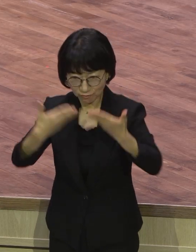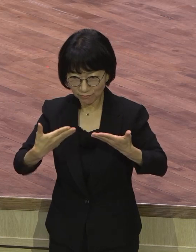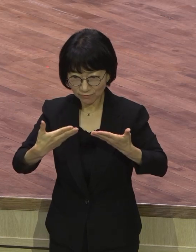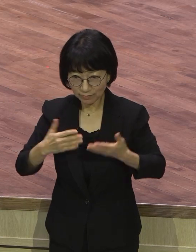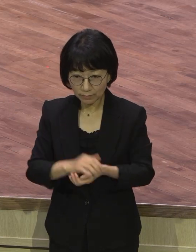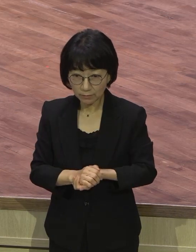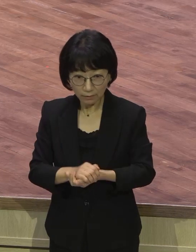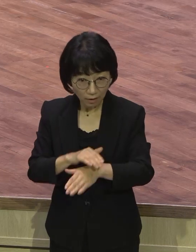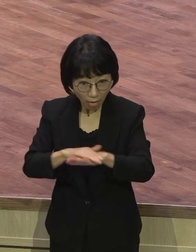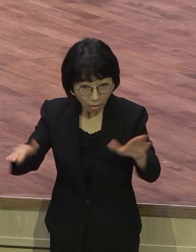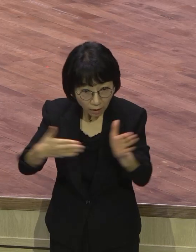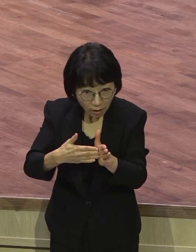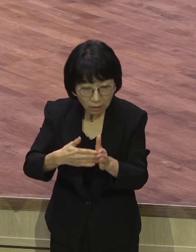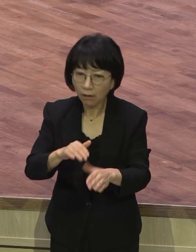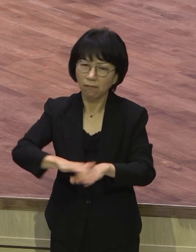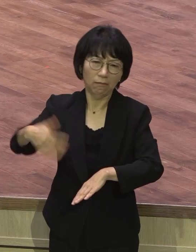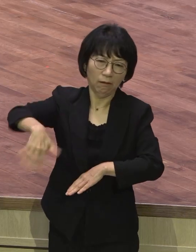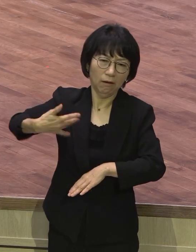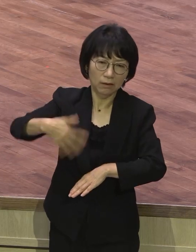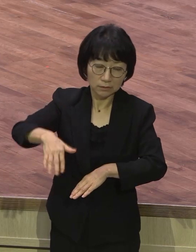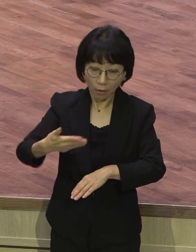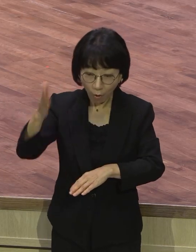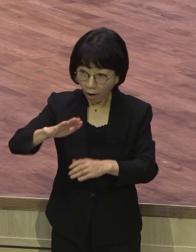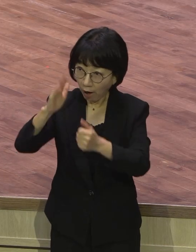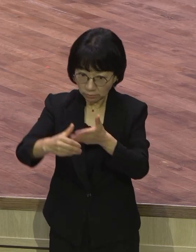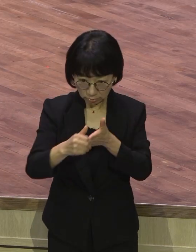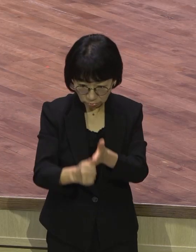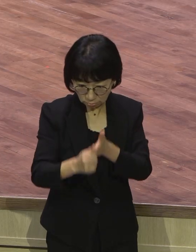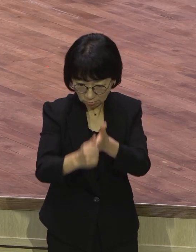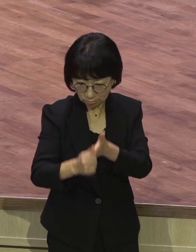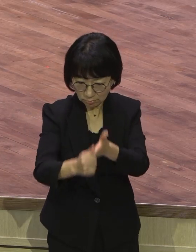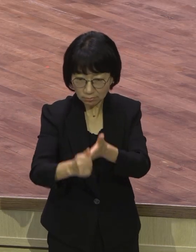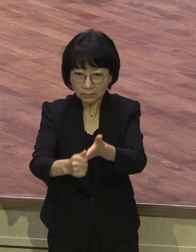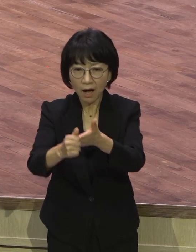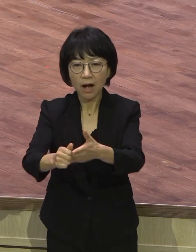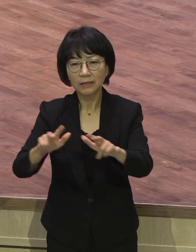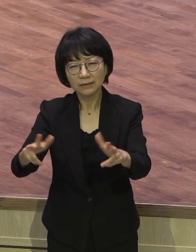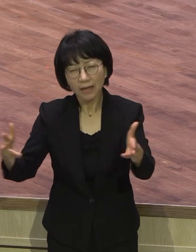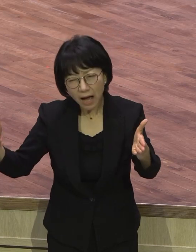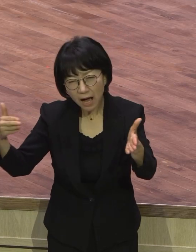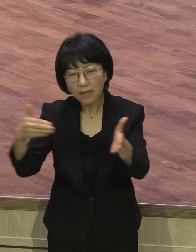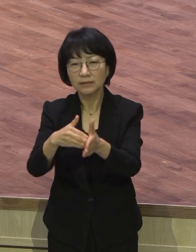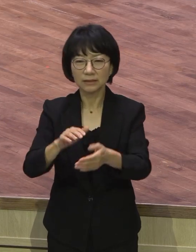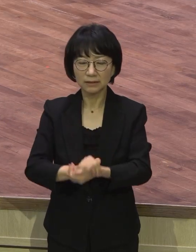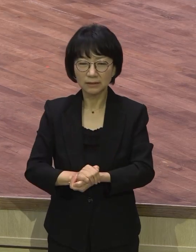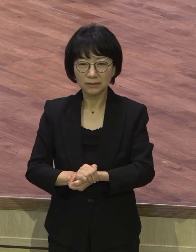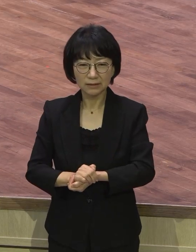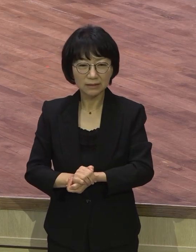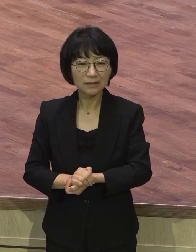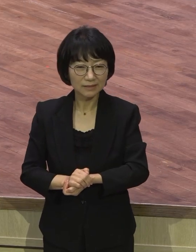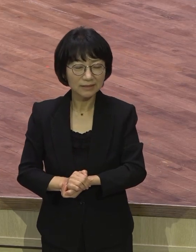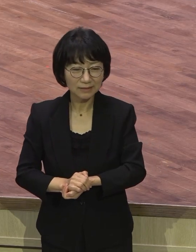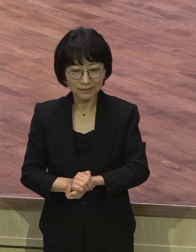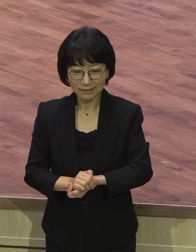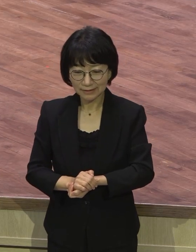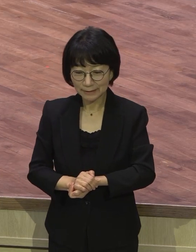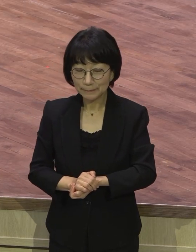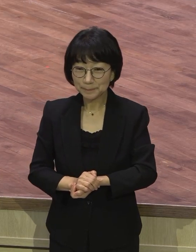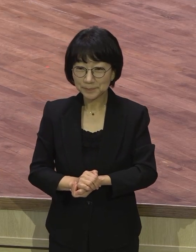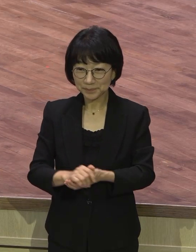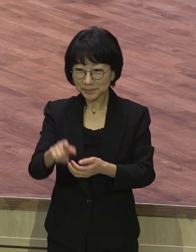해결을 했냐 안 했어요. 안 했는데 하나님은 하시더라고 자기 일을 아시겠어요? 하나님은 합리의 선을 이루는 말이에요. 잘